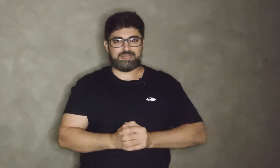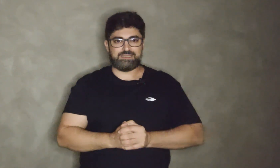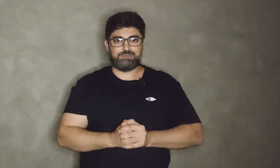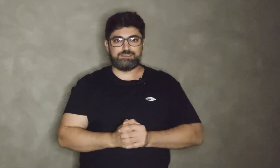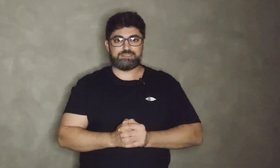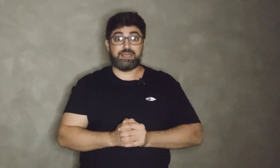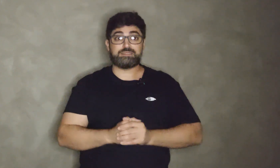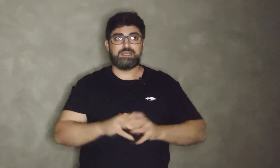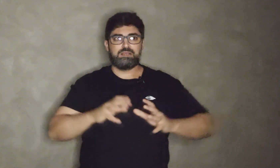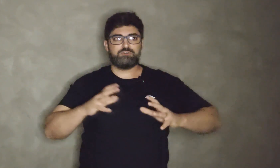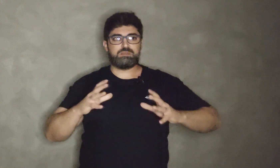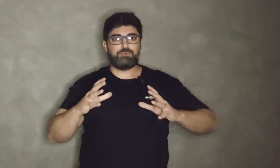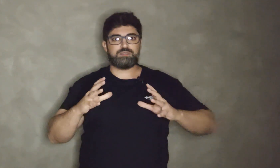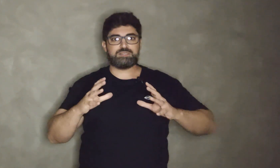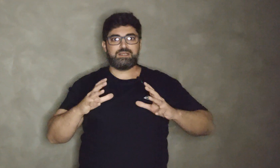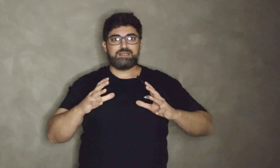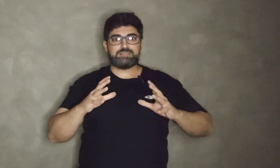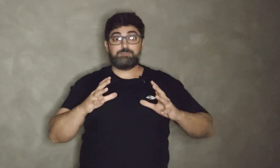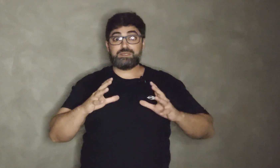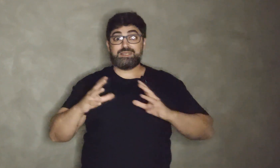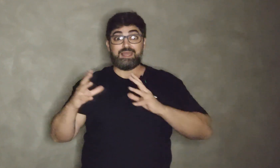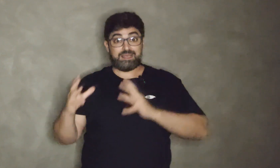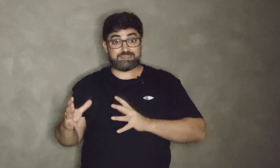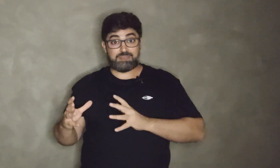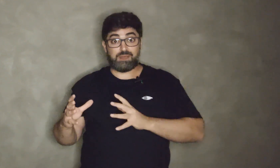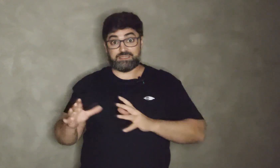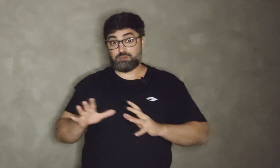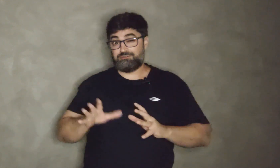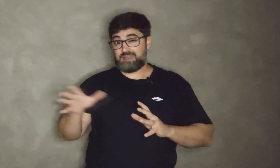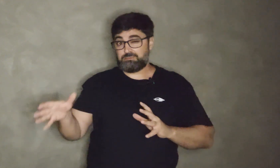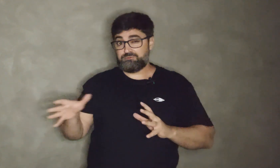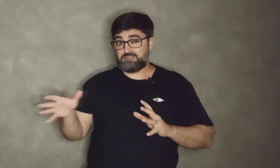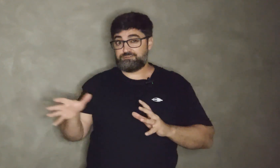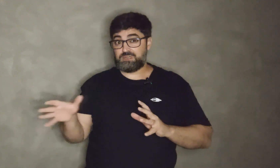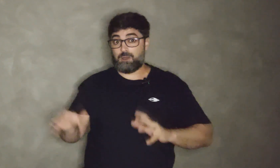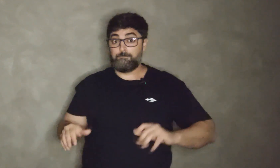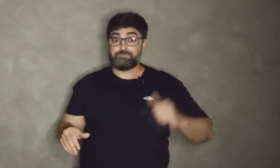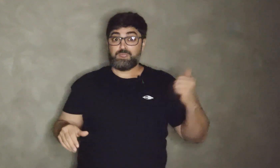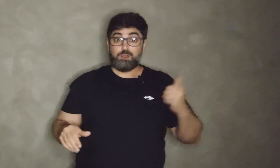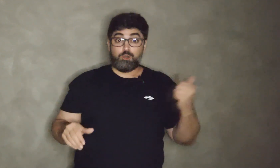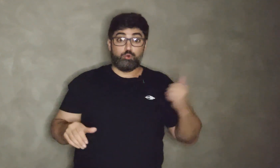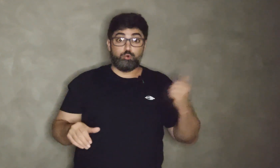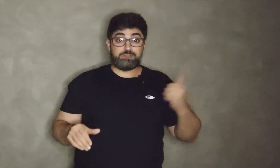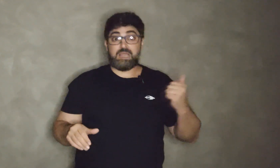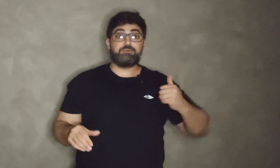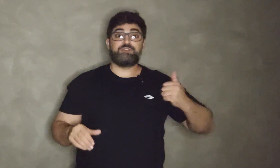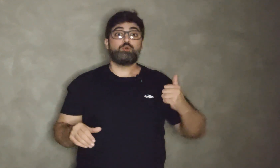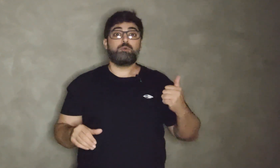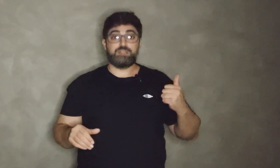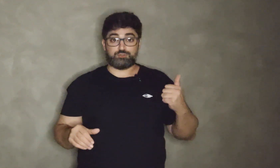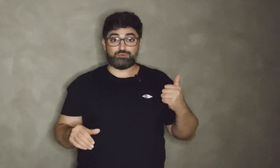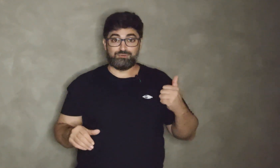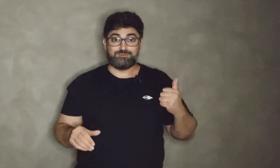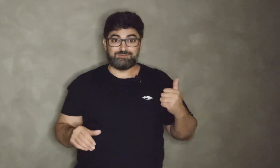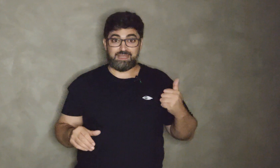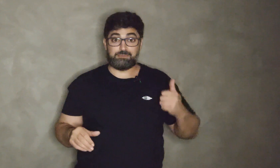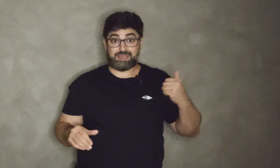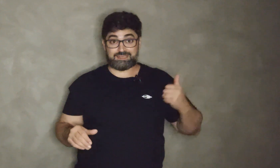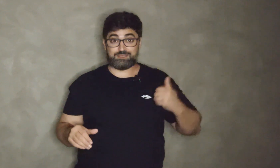casa a língua de sinais, você possa sempre ter esta imagem. Ó, o verbo vem no final, o tempo vem no começo. Né? A marcação